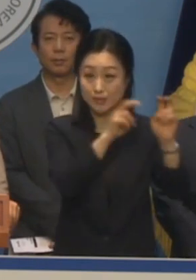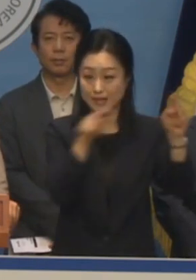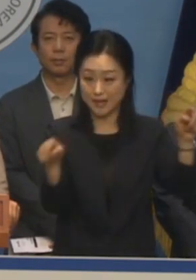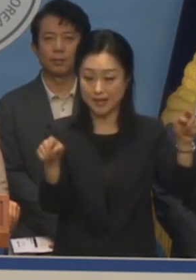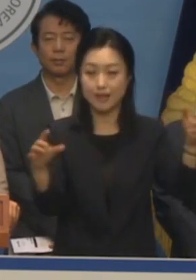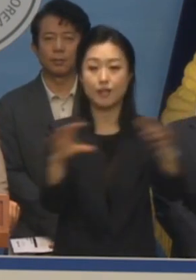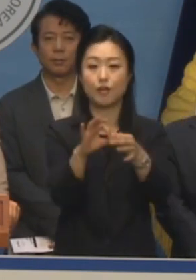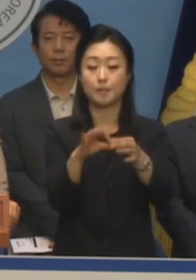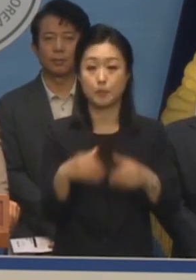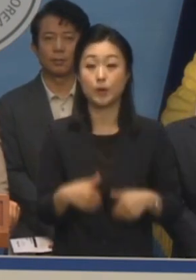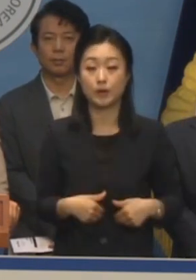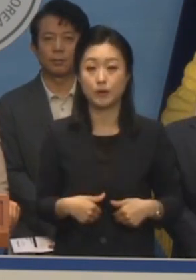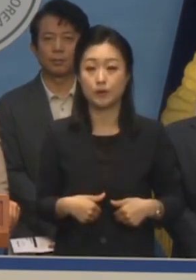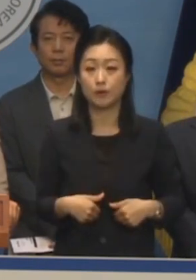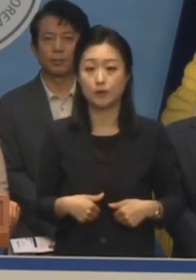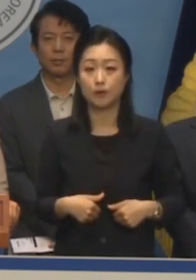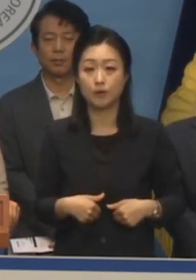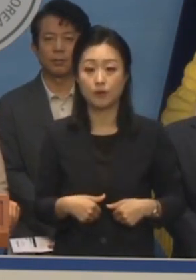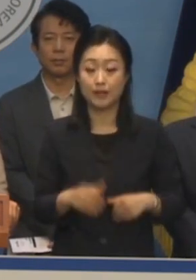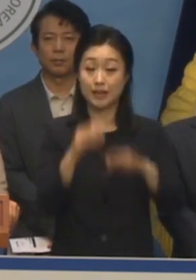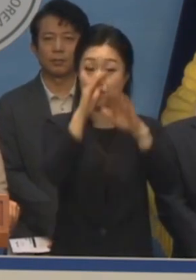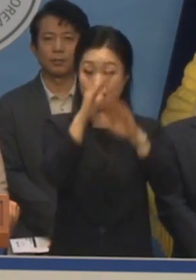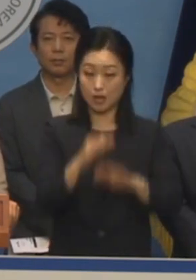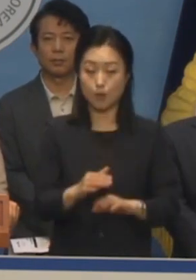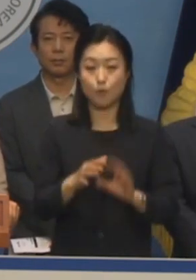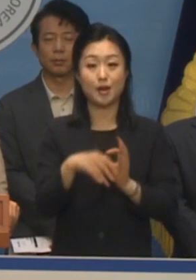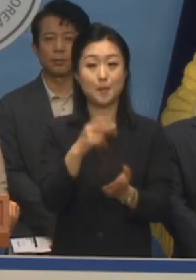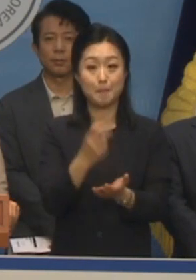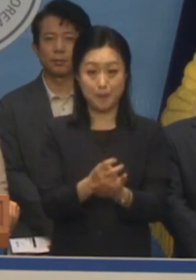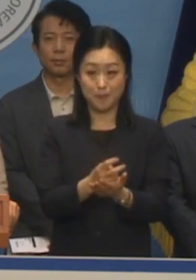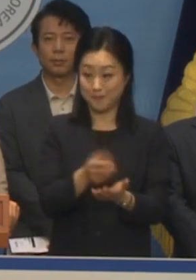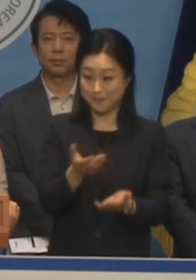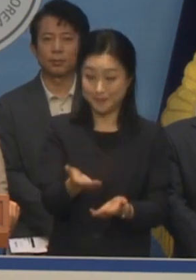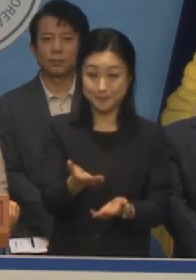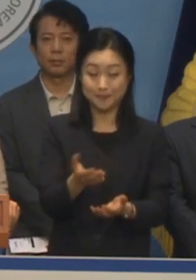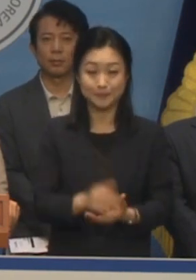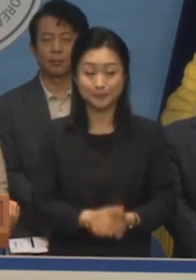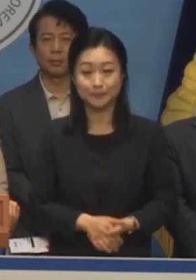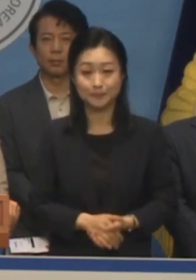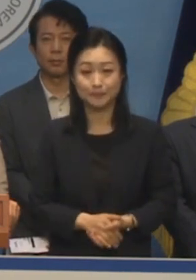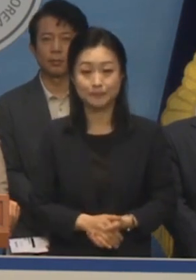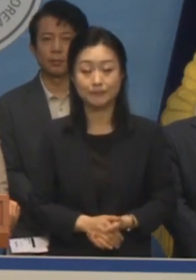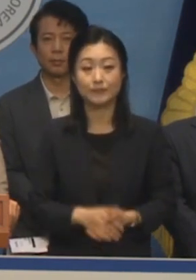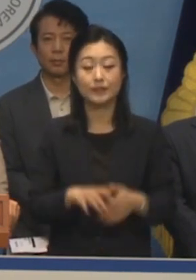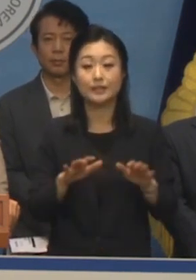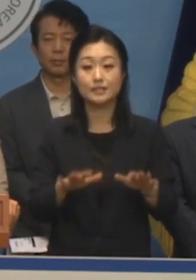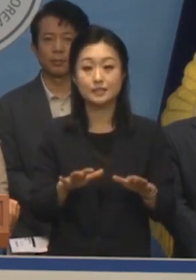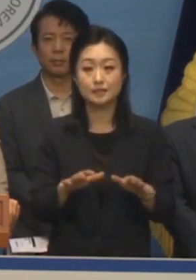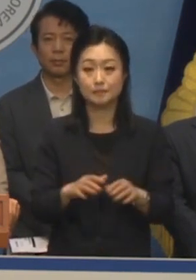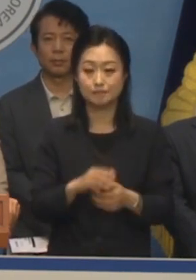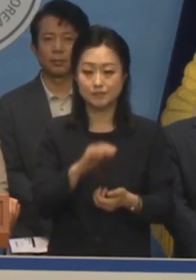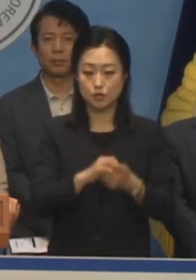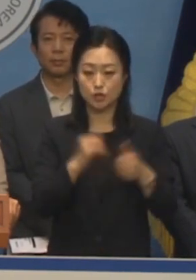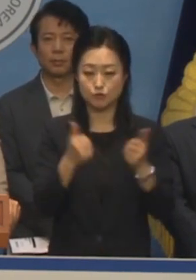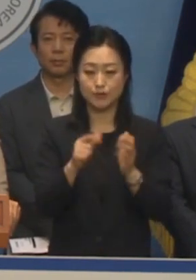것들이 꼭 필요합니다. 이러한 내용이 담겨져 있는 법이 온라인 플랫폼 거래 공정화법인데 이번 정기국회에서는 반드시 온라인